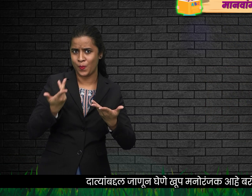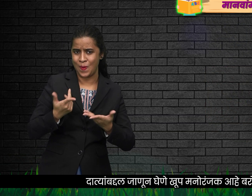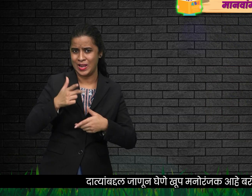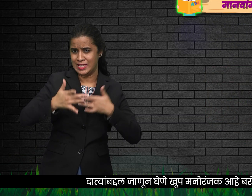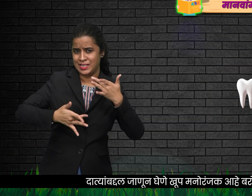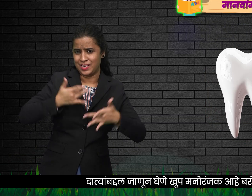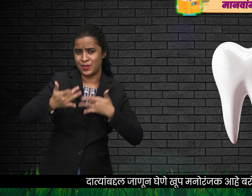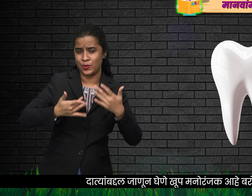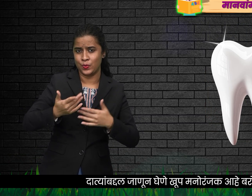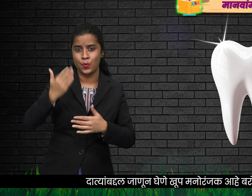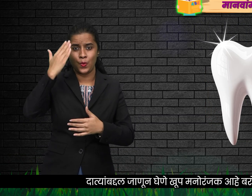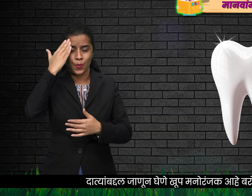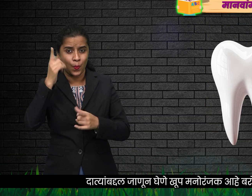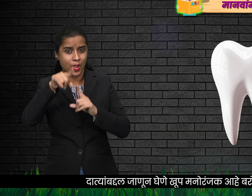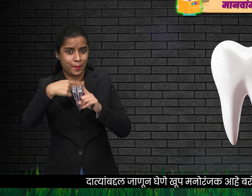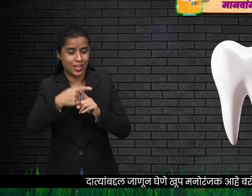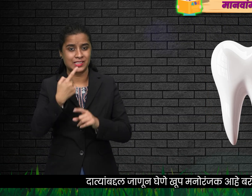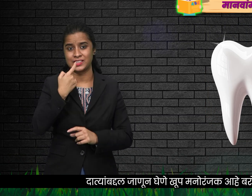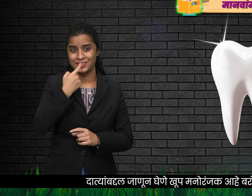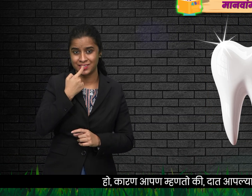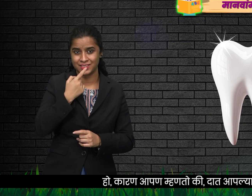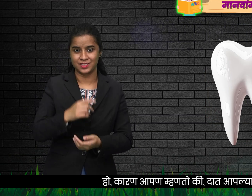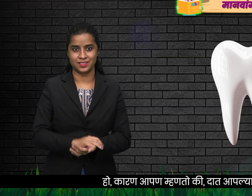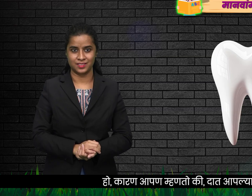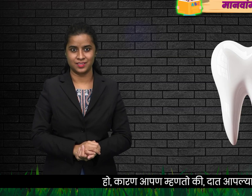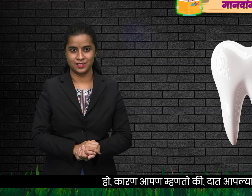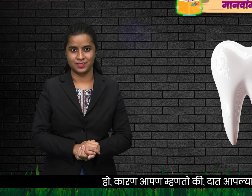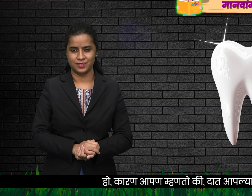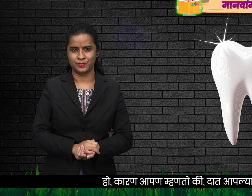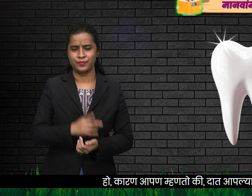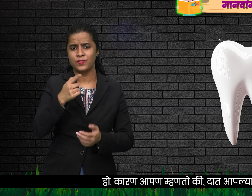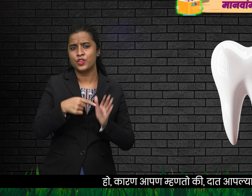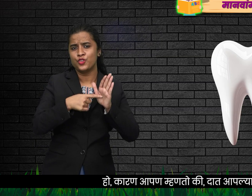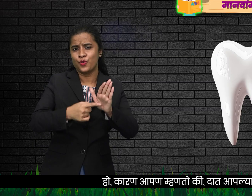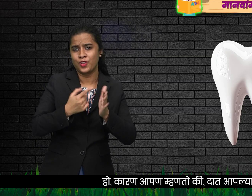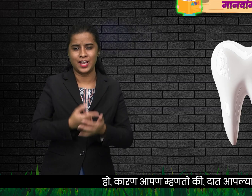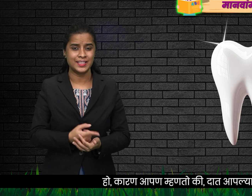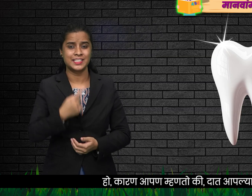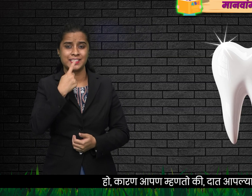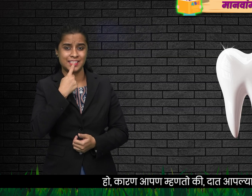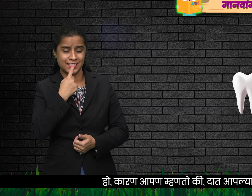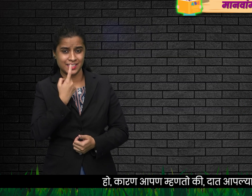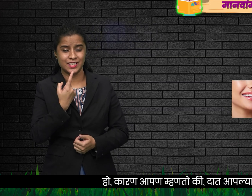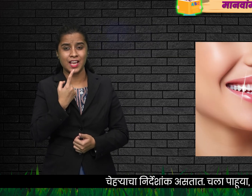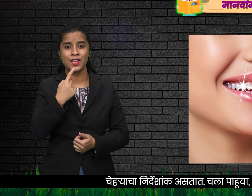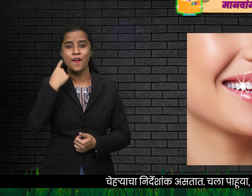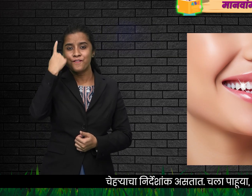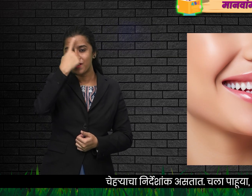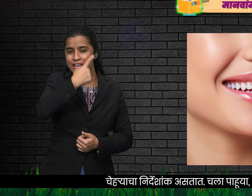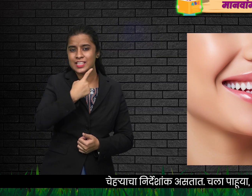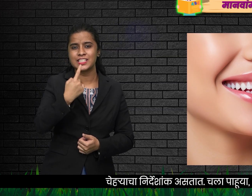दात्यांबद्दल जाणून घेणं खूप मनोरंजक आहे, बरोबर? हो, कारण आपण म्हणतो की दात आपल्या